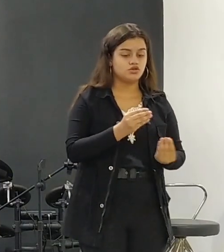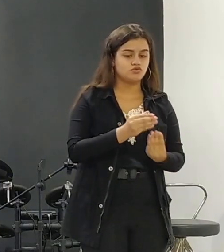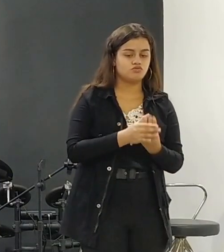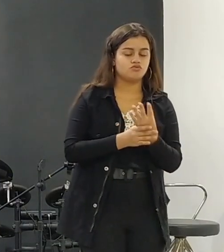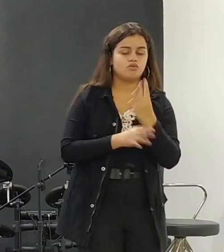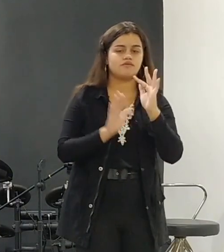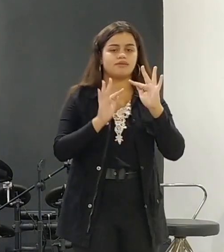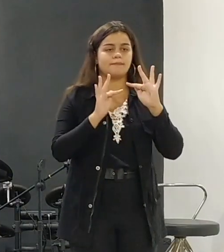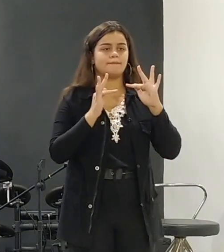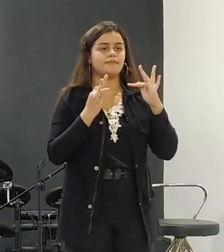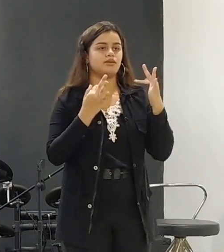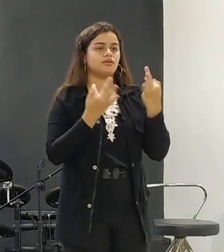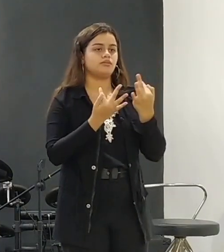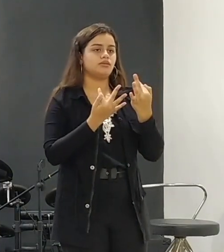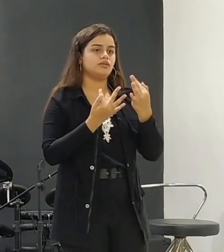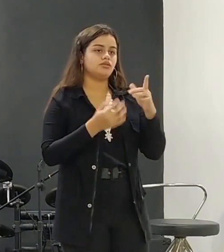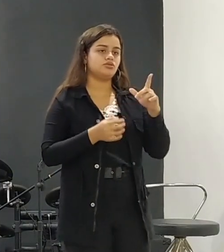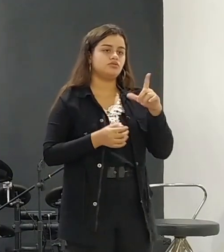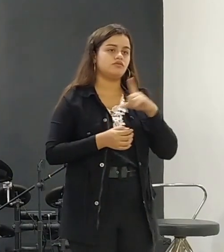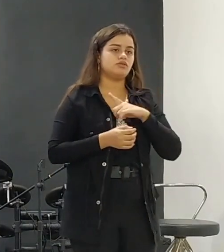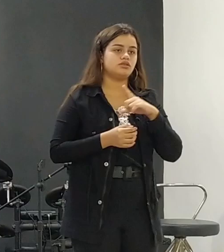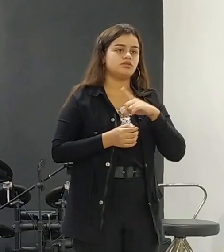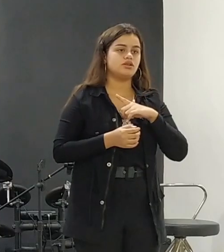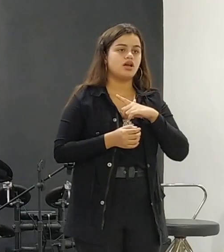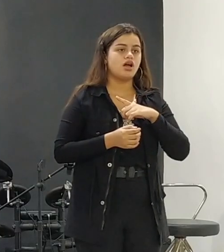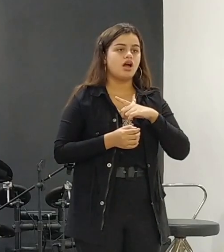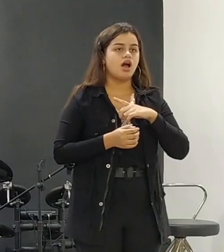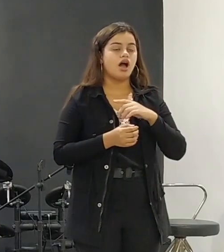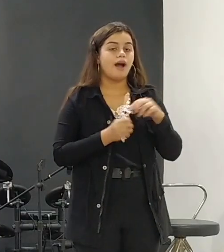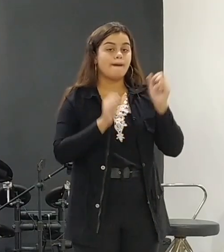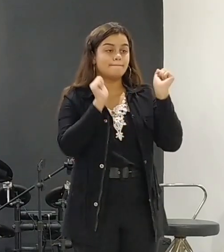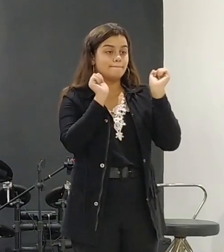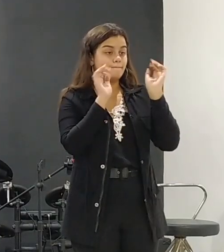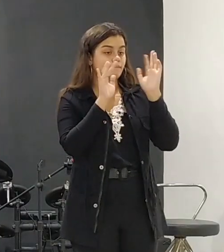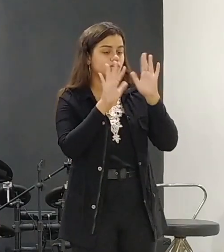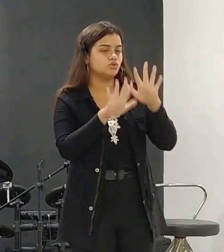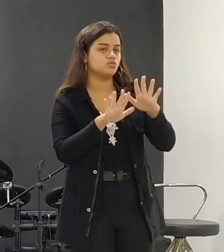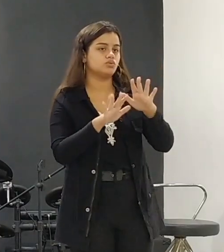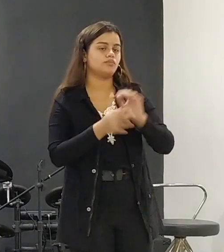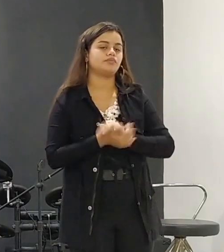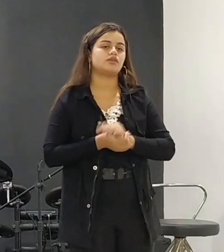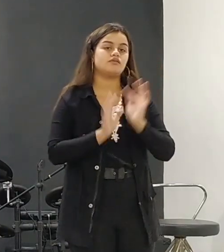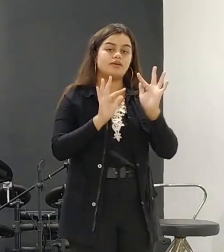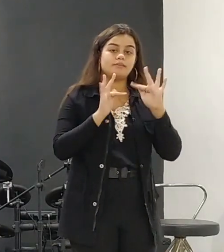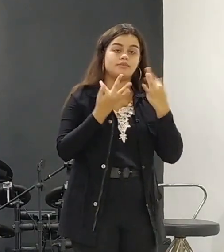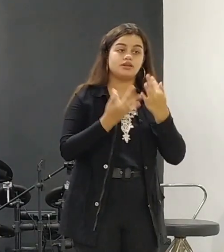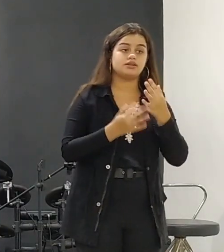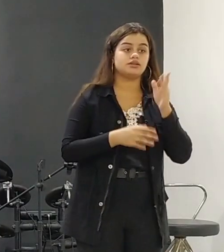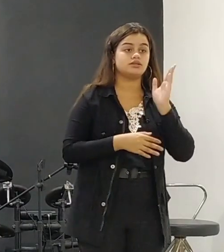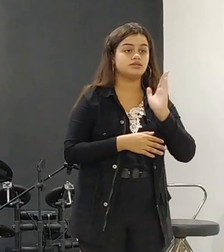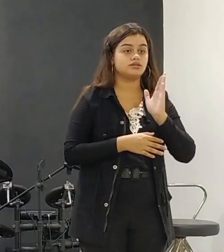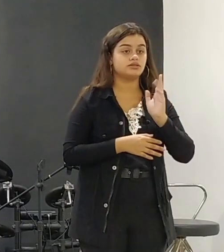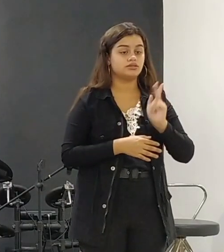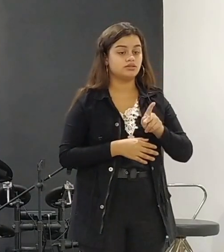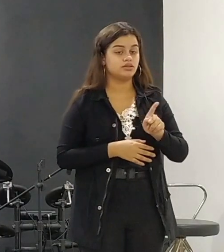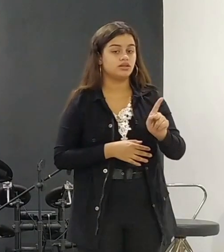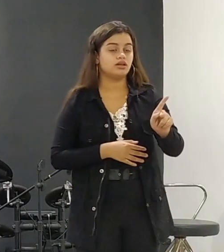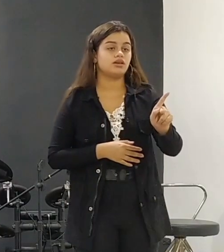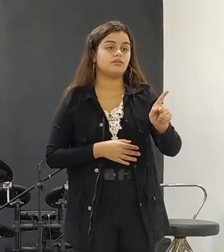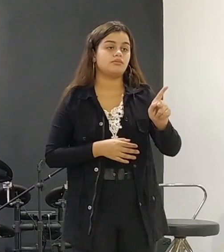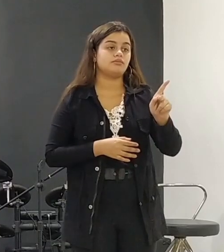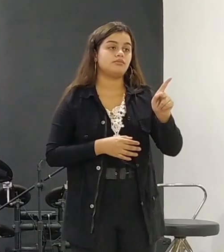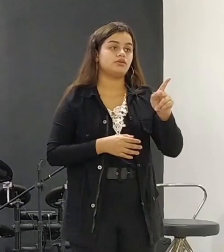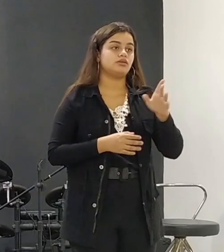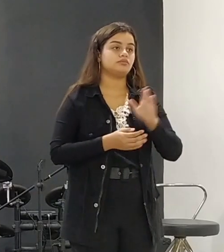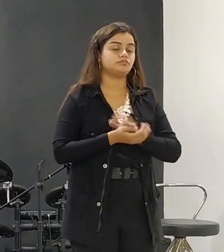para que ali ele estivesse abençoando. Nós vamos ver que a família está sempre no centro de todo esse grande